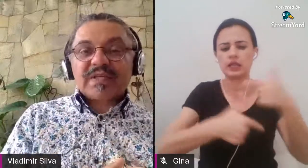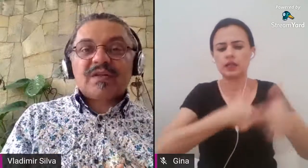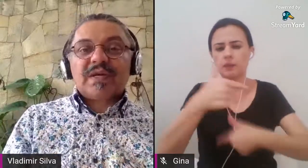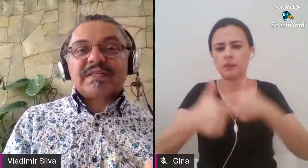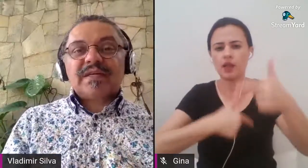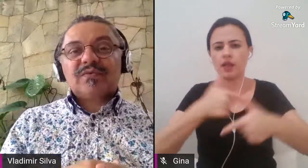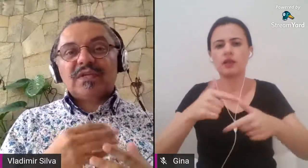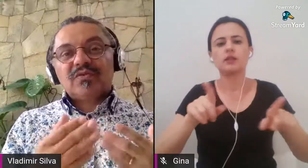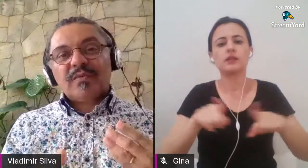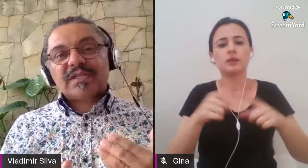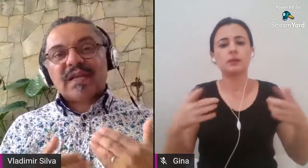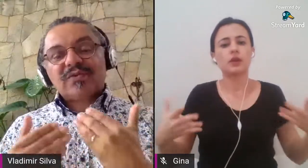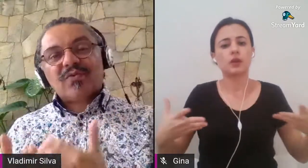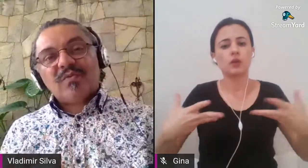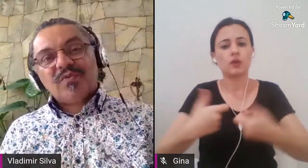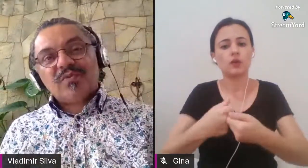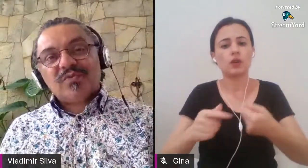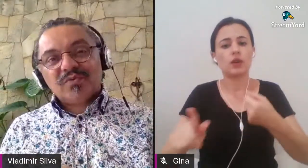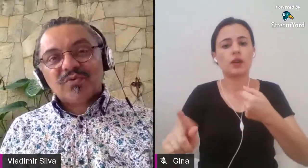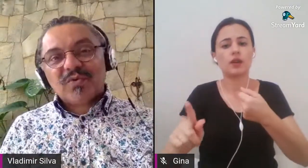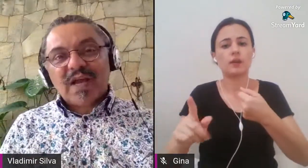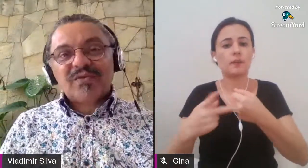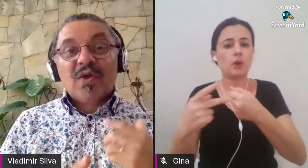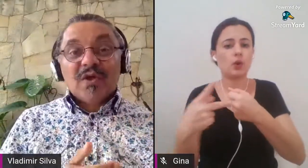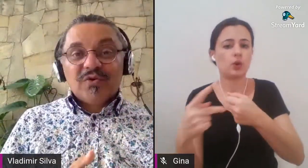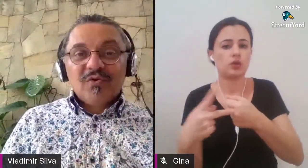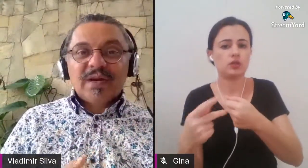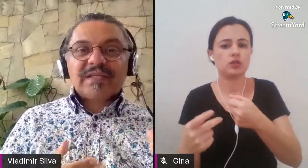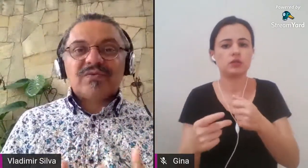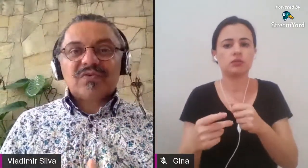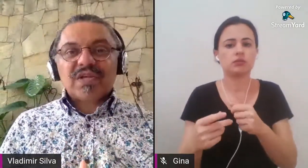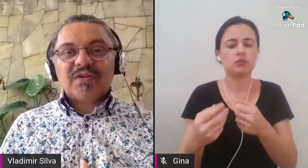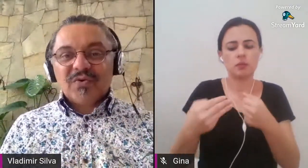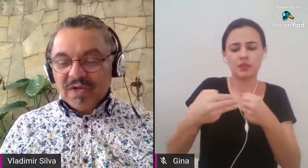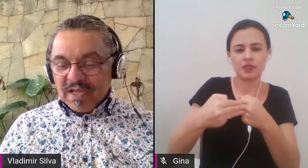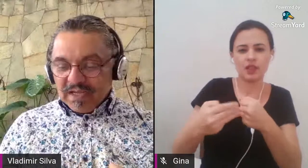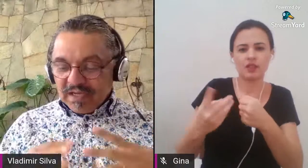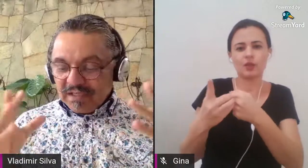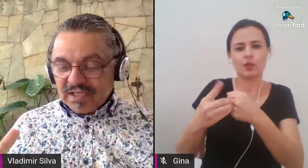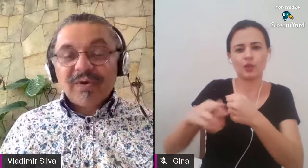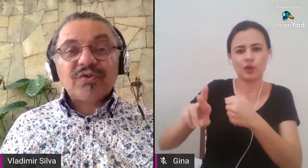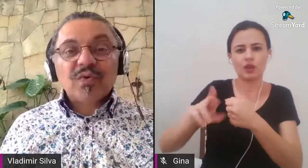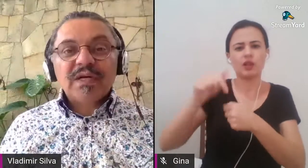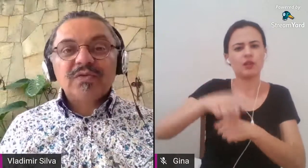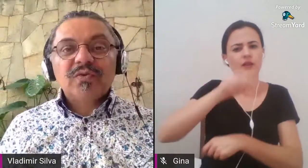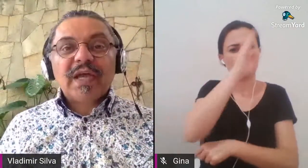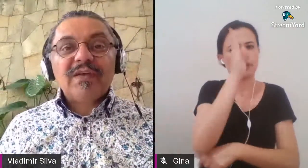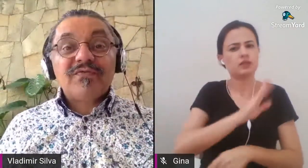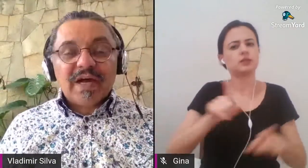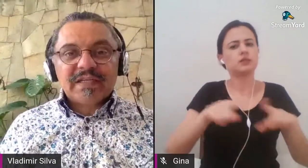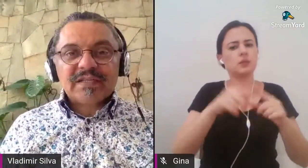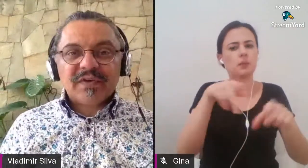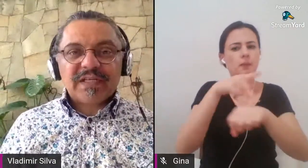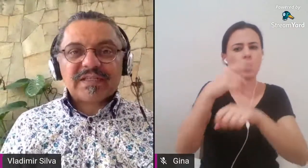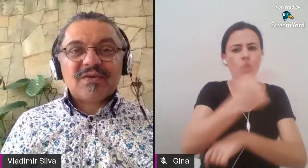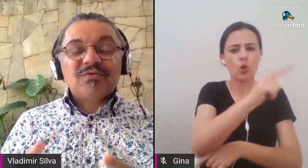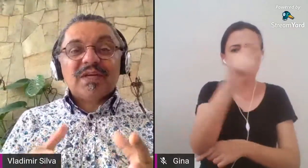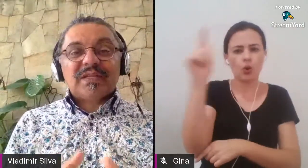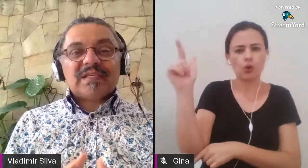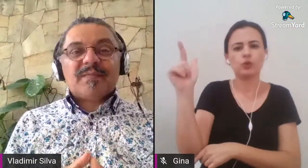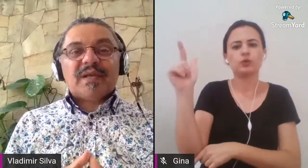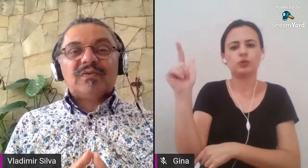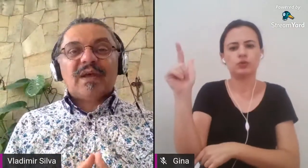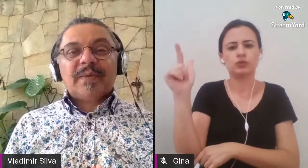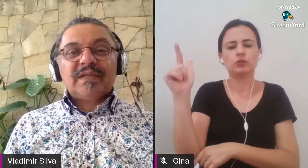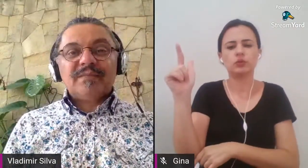da pós-graduação, tanto no mestrado como no doutorado, no Brasil e no exterior, e que estão atuando em várias frentes.